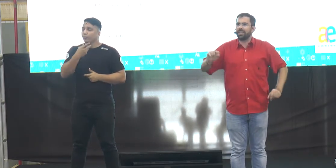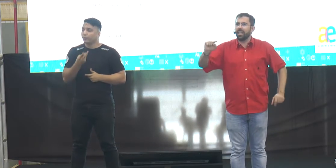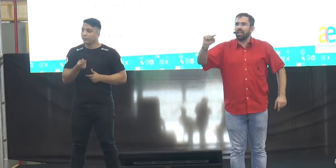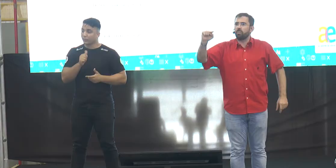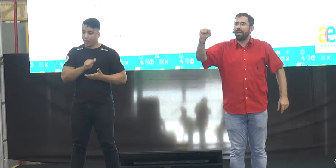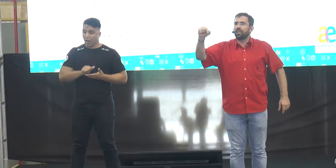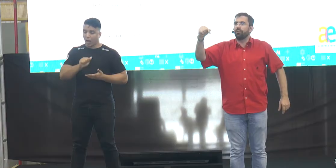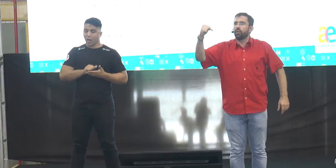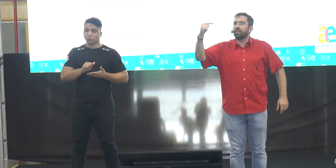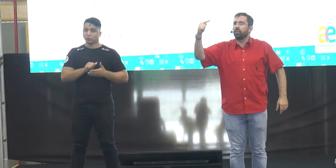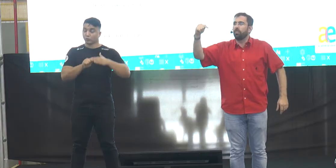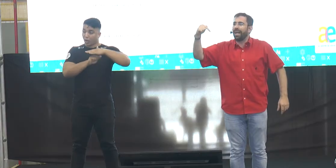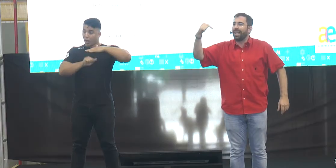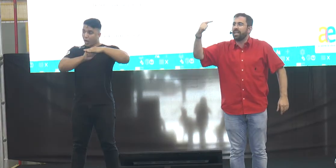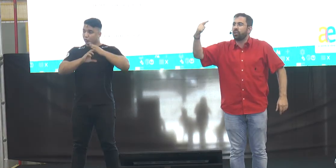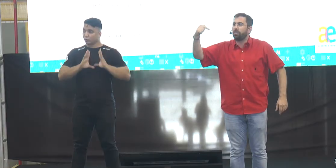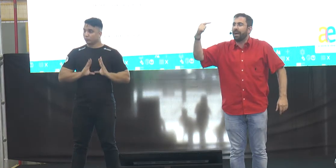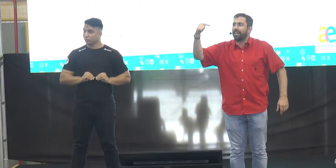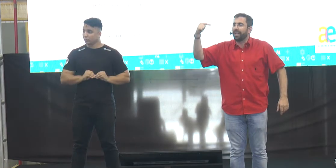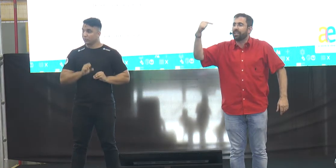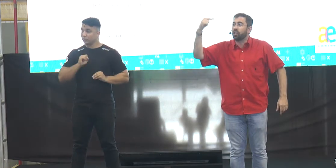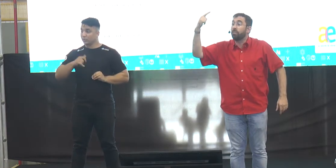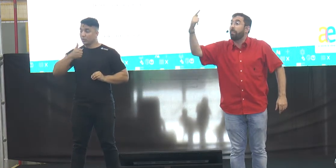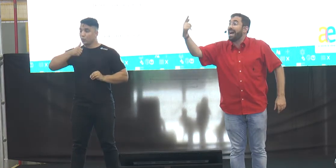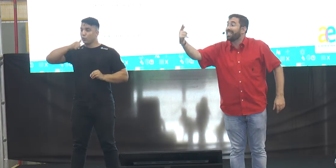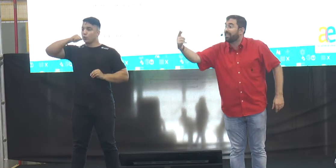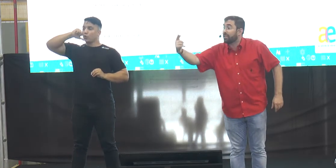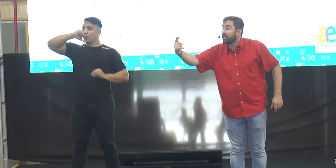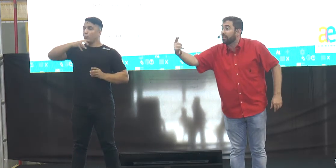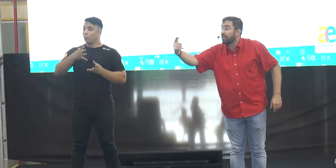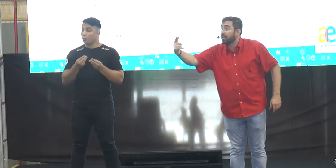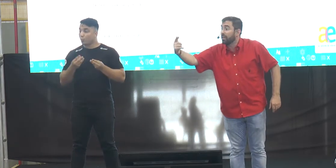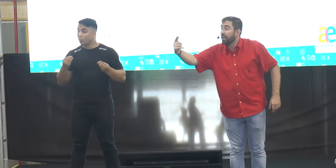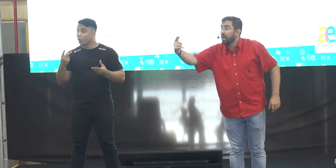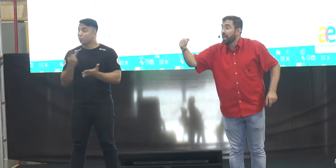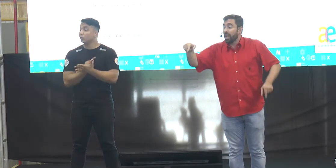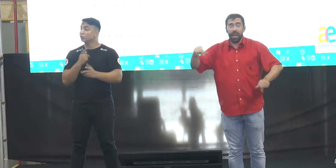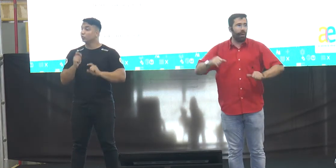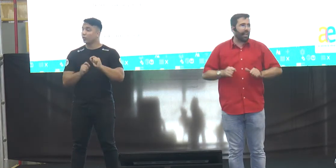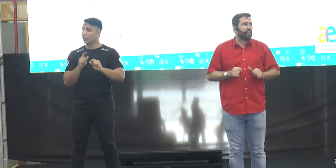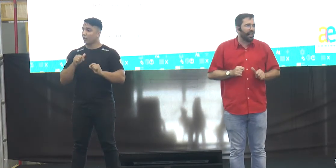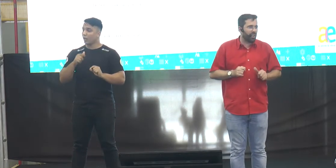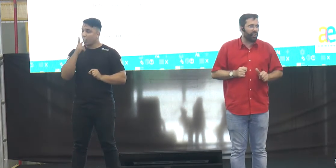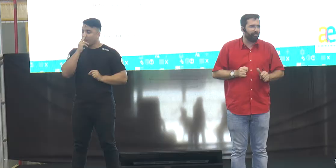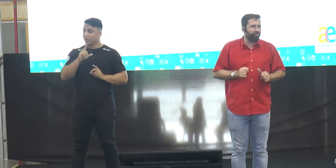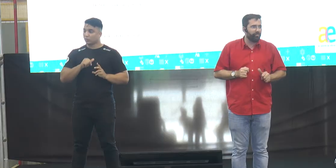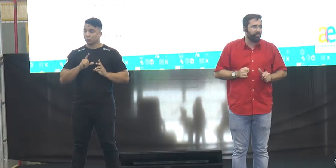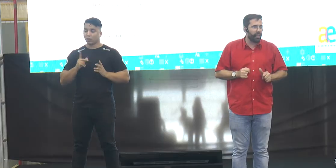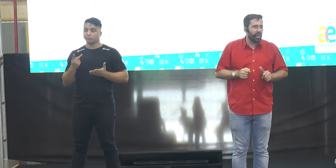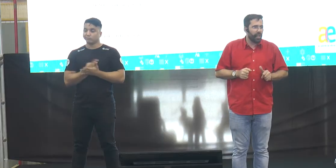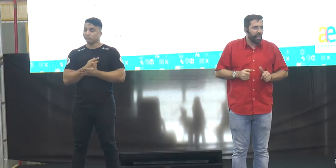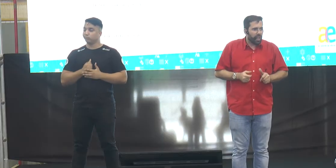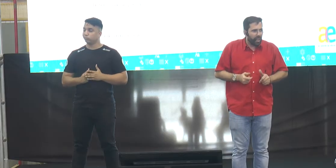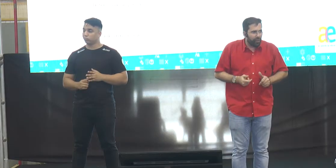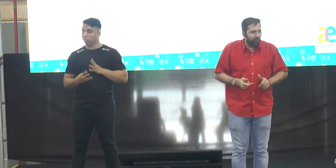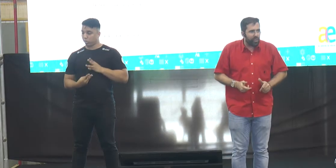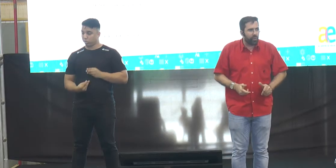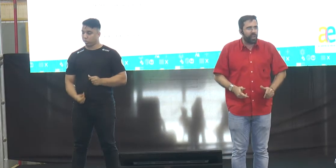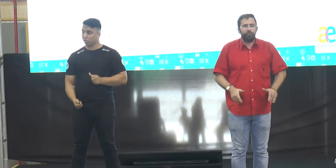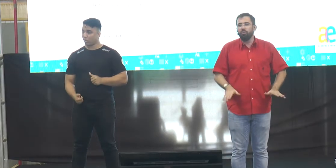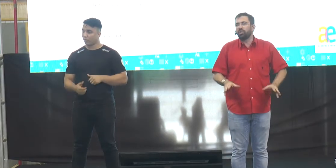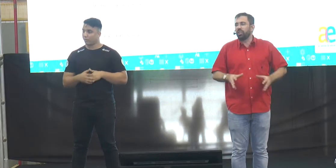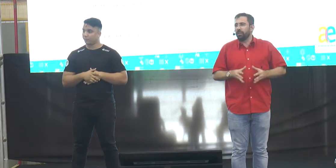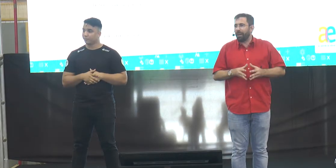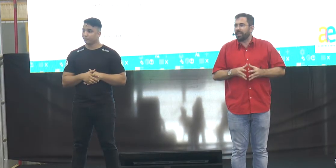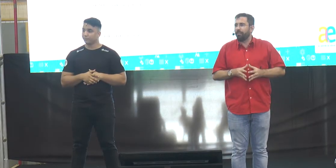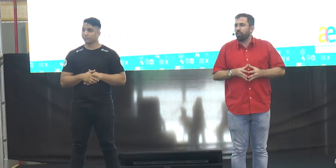neutraliza a acidez, mas se você tomar leite de magnésia demais, ele é um laxante. Ele faz